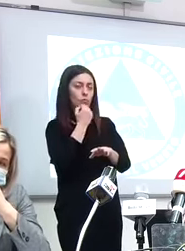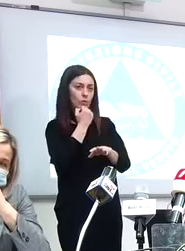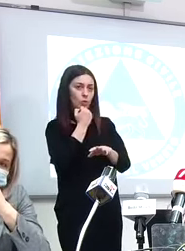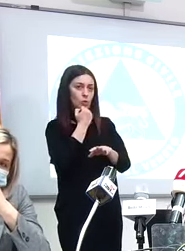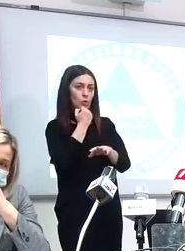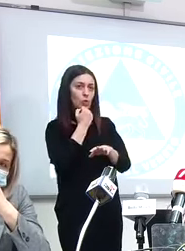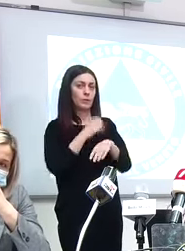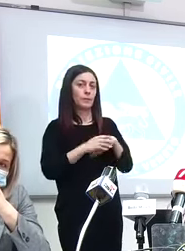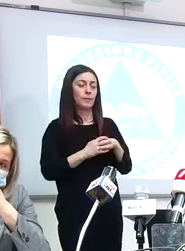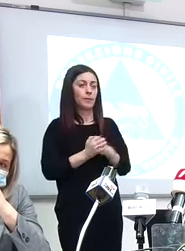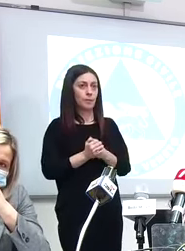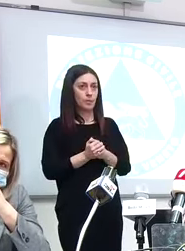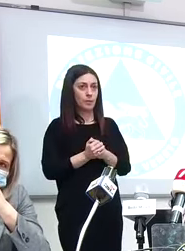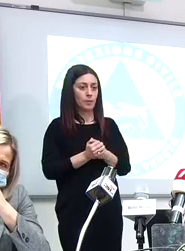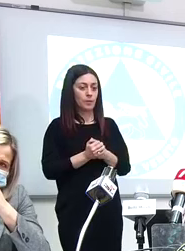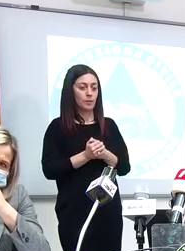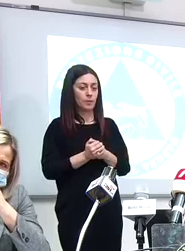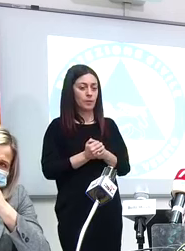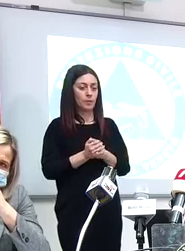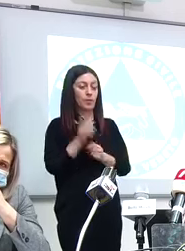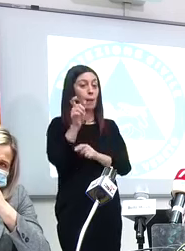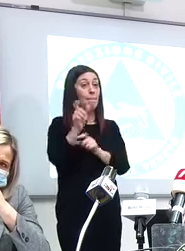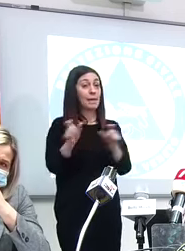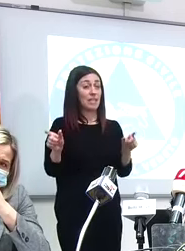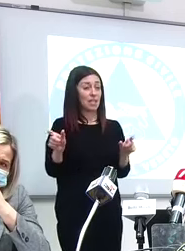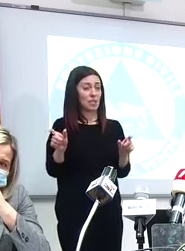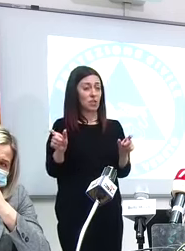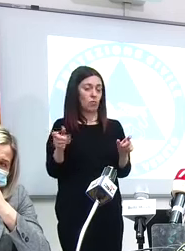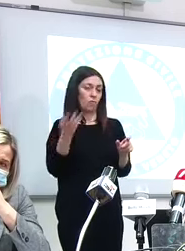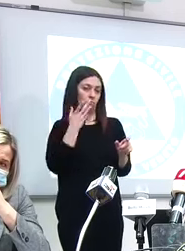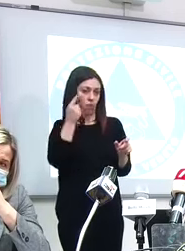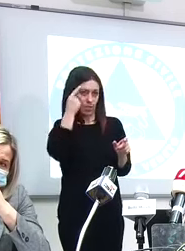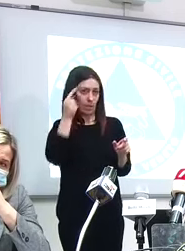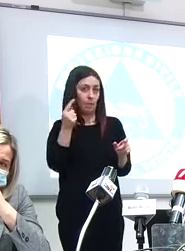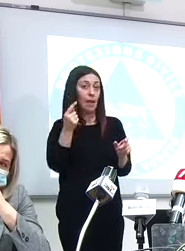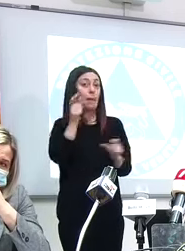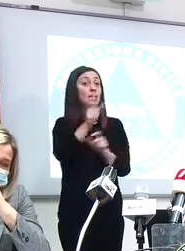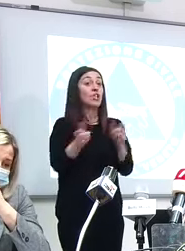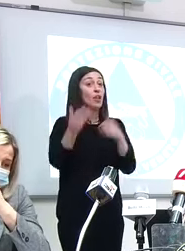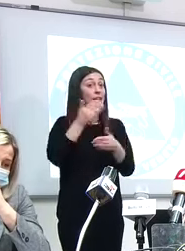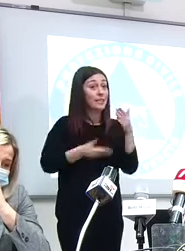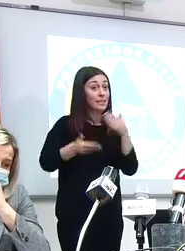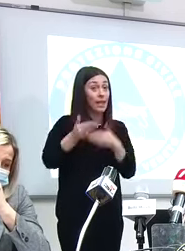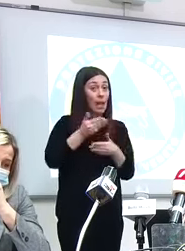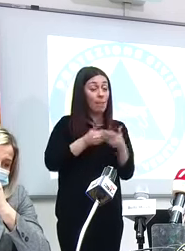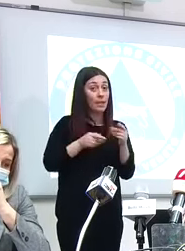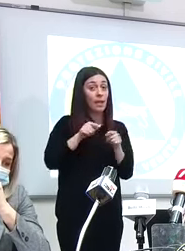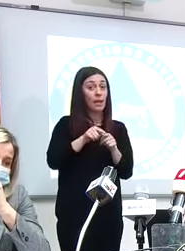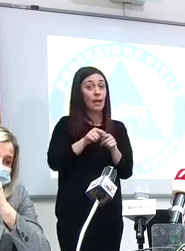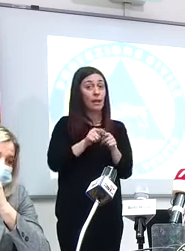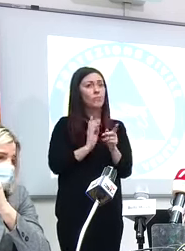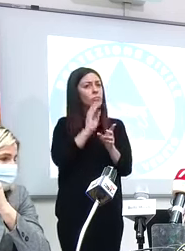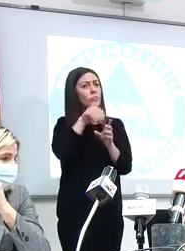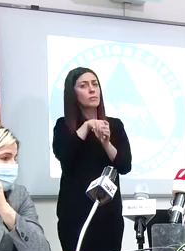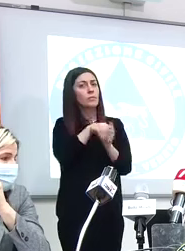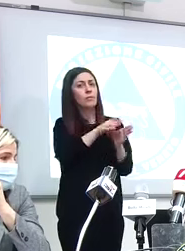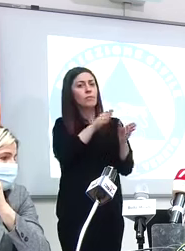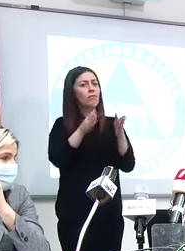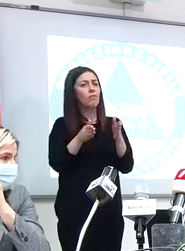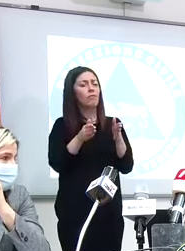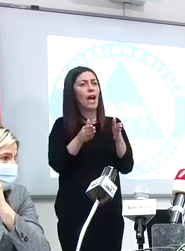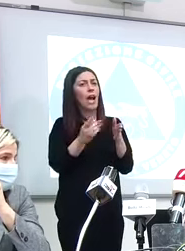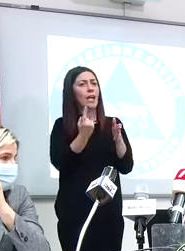ci chiedono, le persone disabili sono ricomprese nella prima fase 1A,